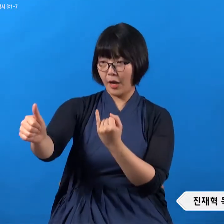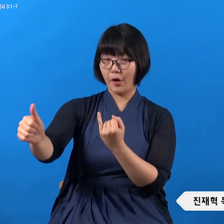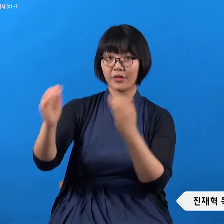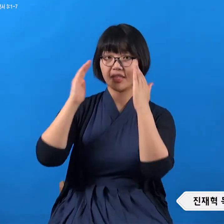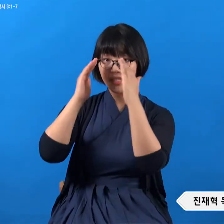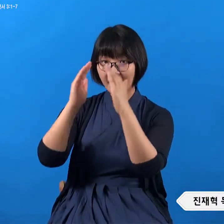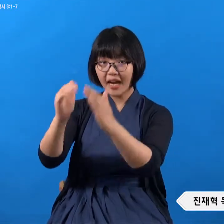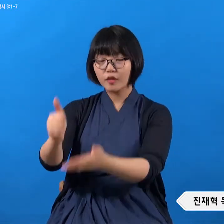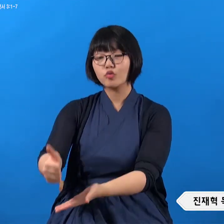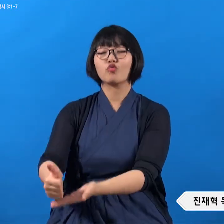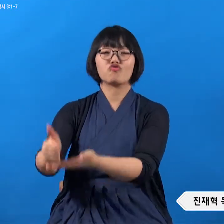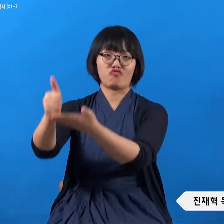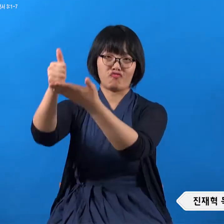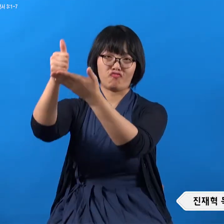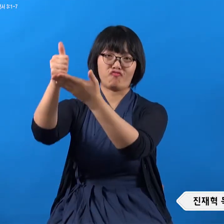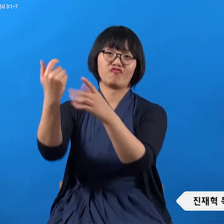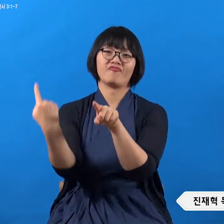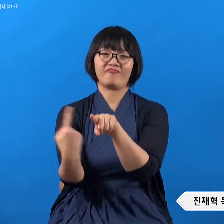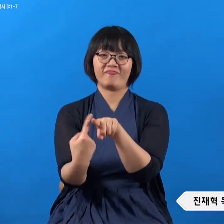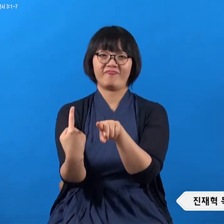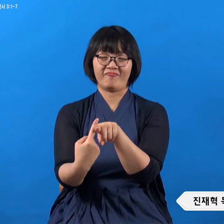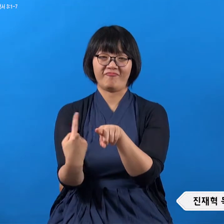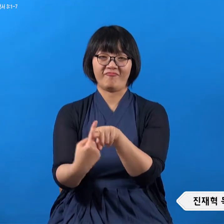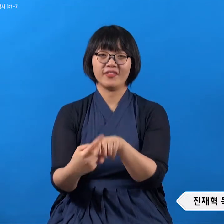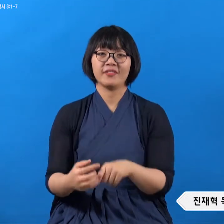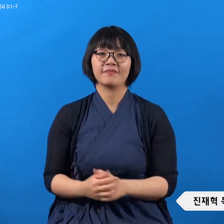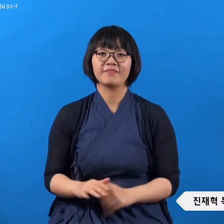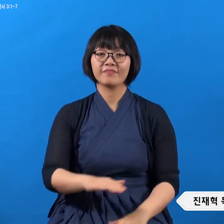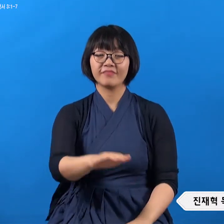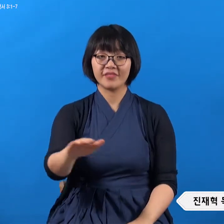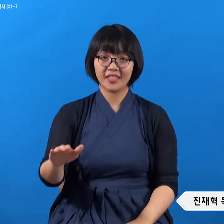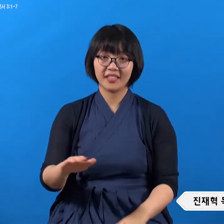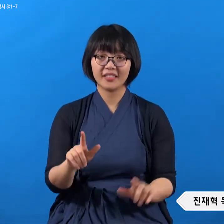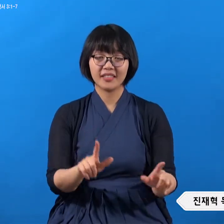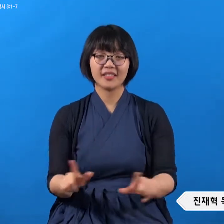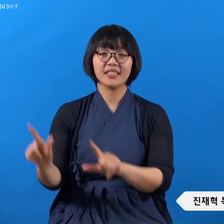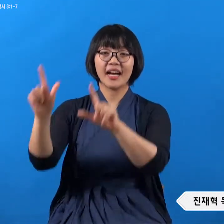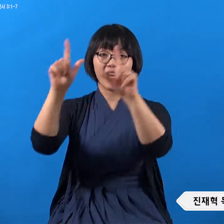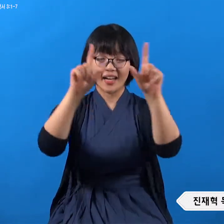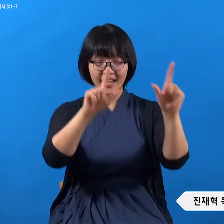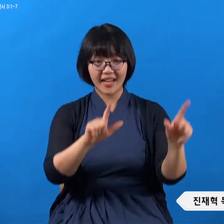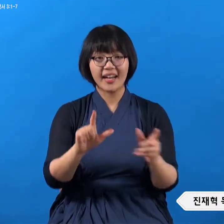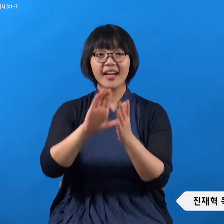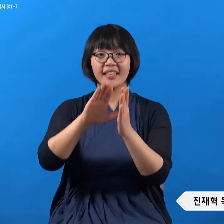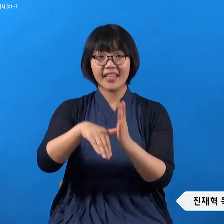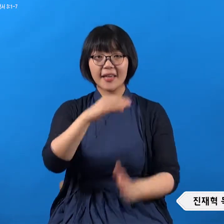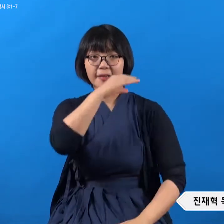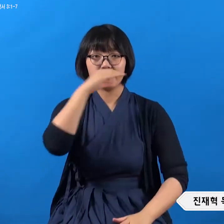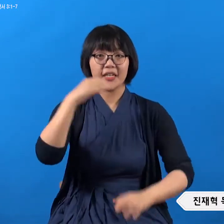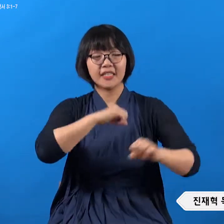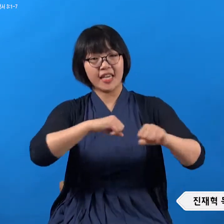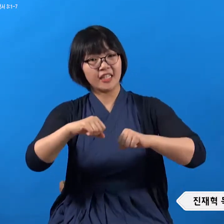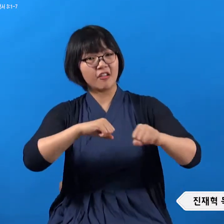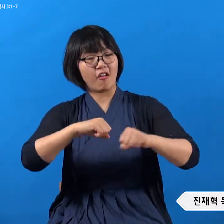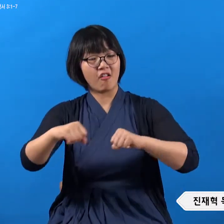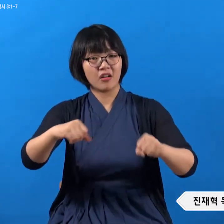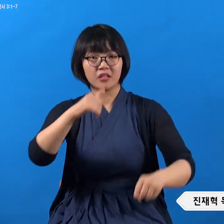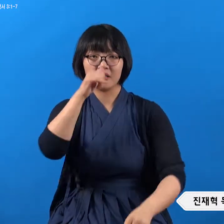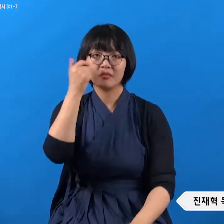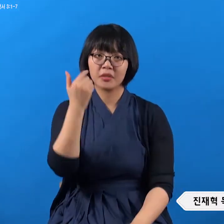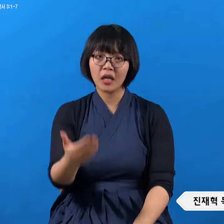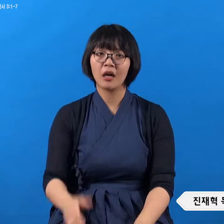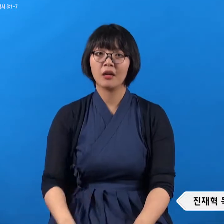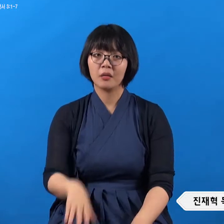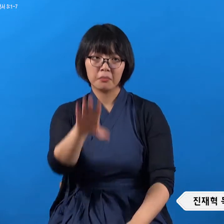향한 존중함입니다. 우리 삶 가운데 그런 정결한 행실이 보여지고